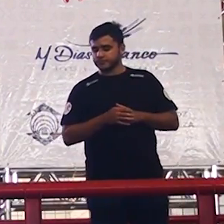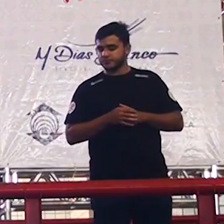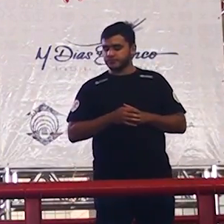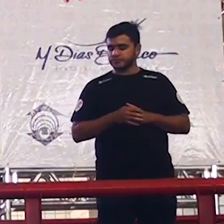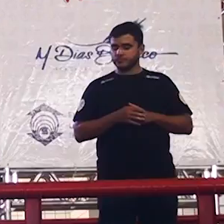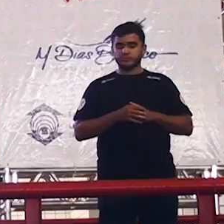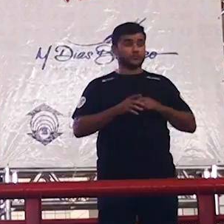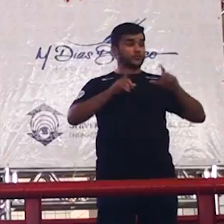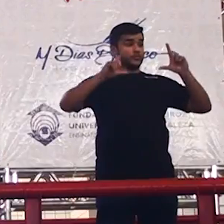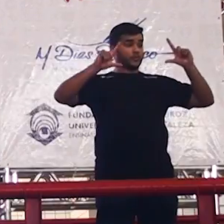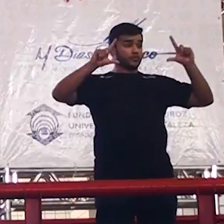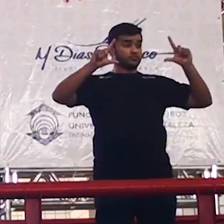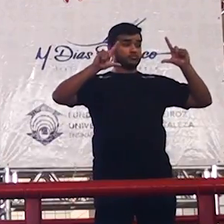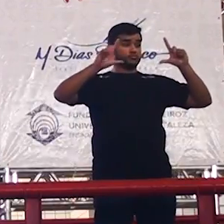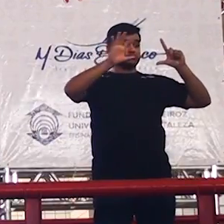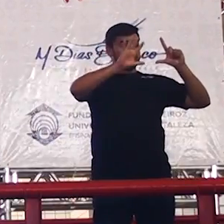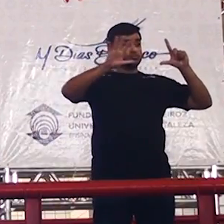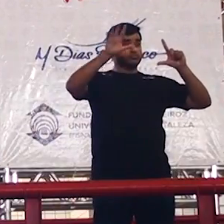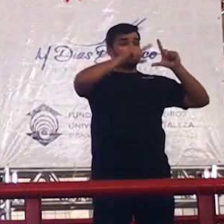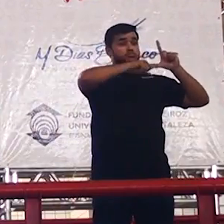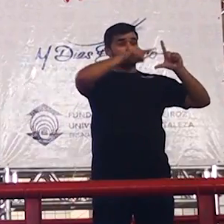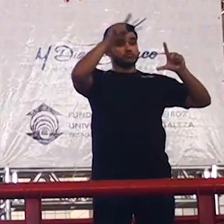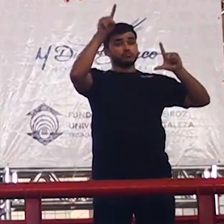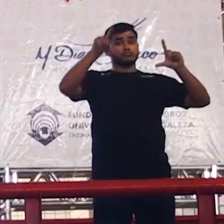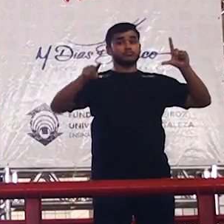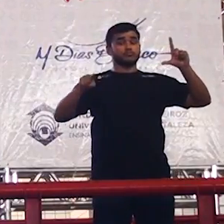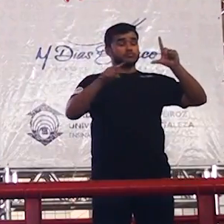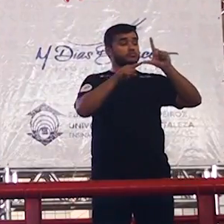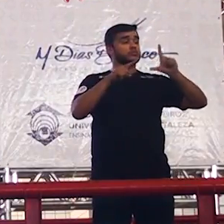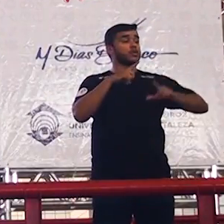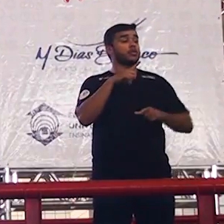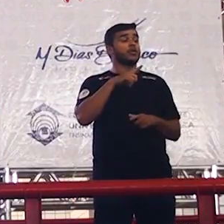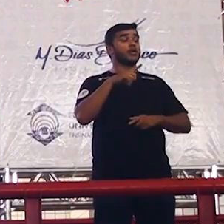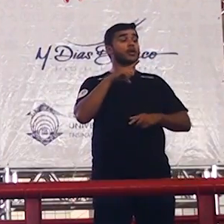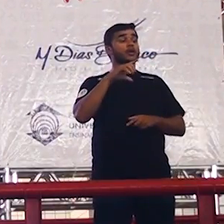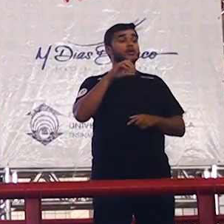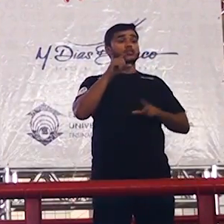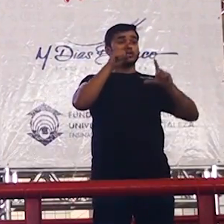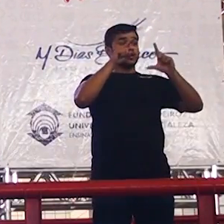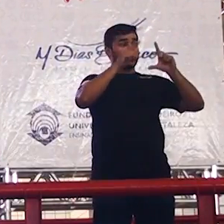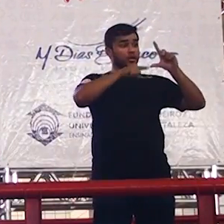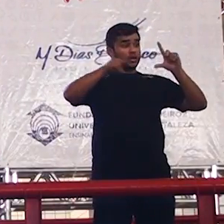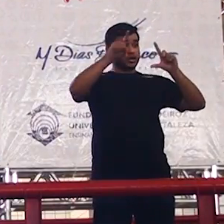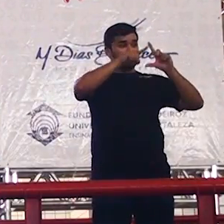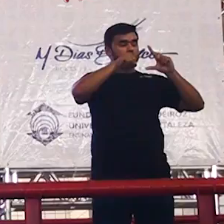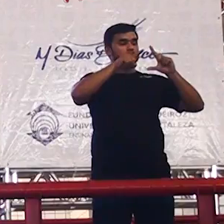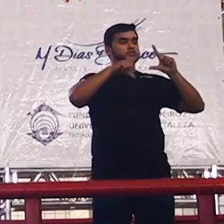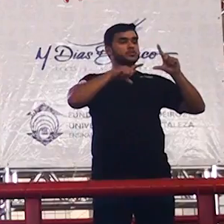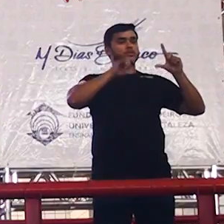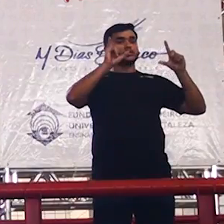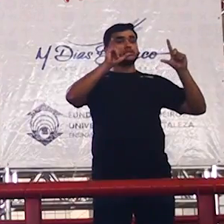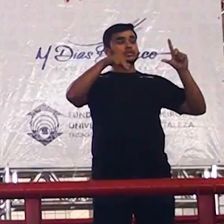área do triângulo, quando você tem um círculo inscrito.